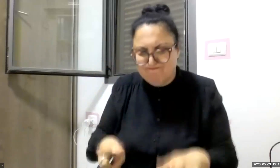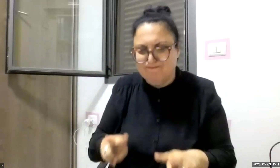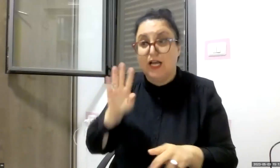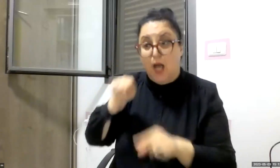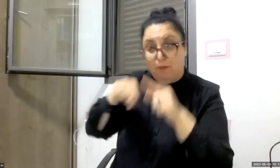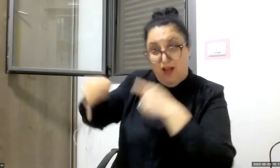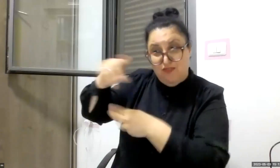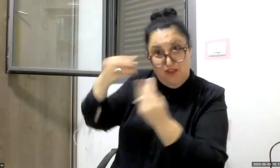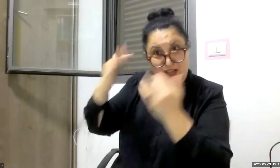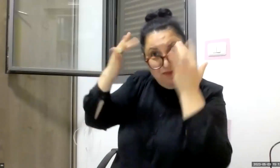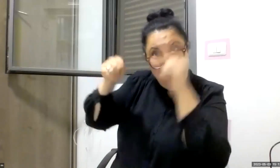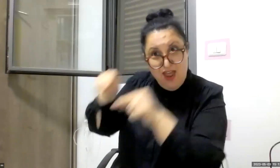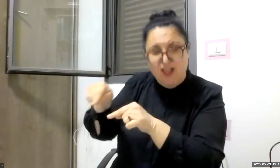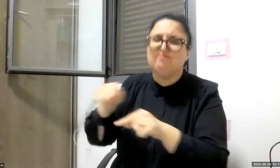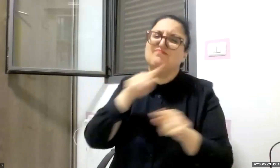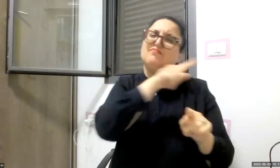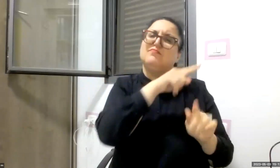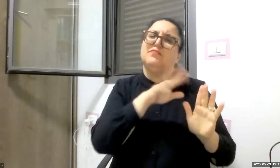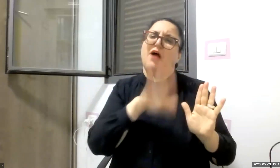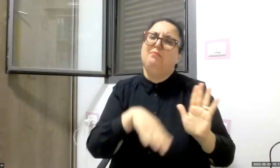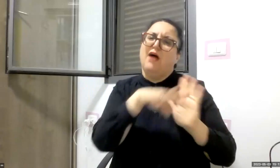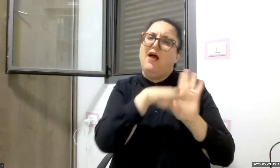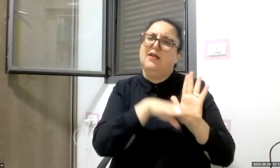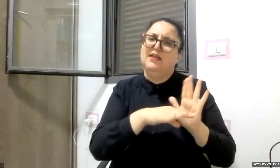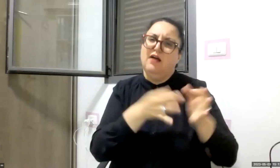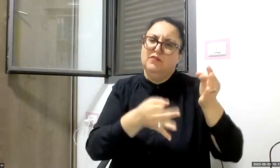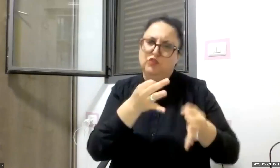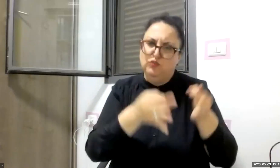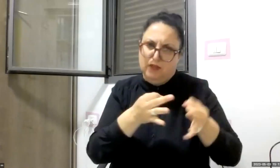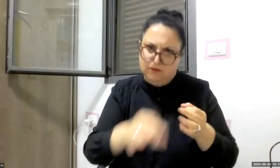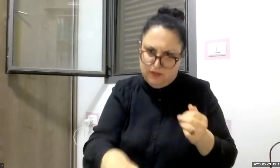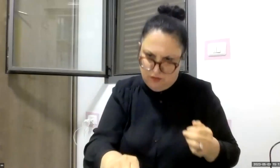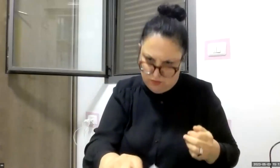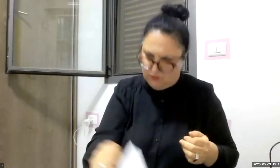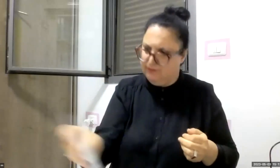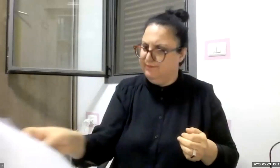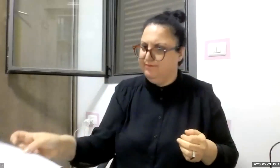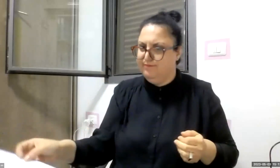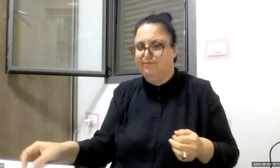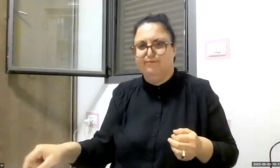שנותנים ביטוי גם לדברים האלה, וגם לחקיקה ולמשפט.